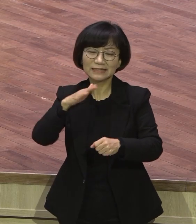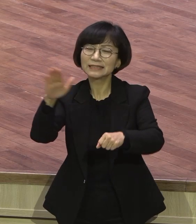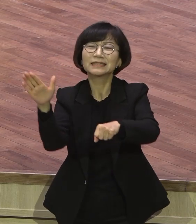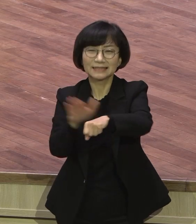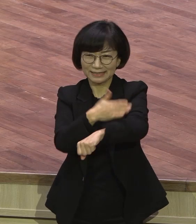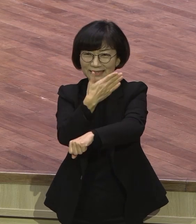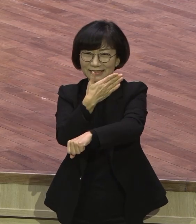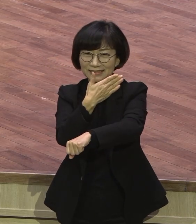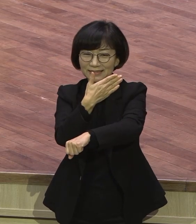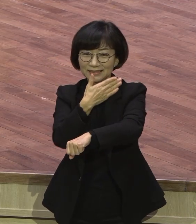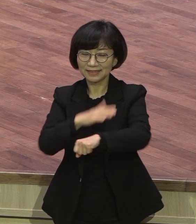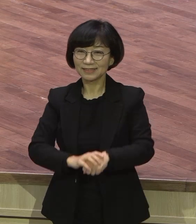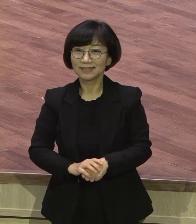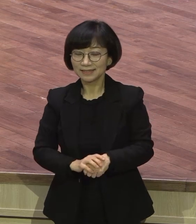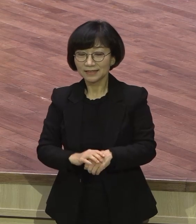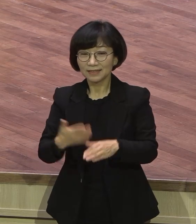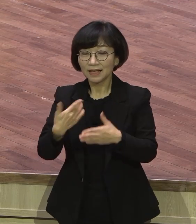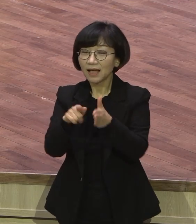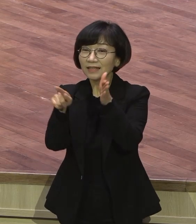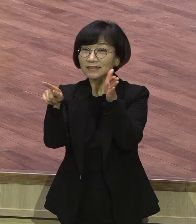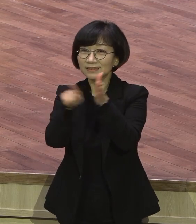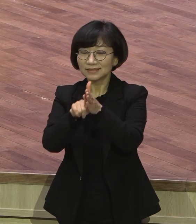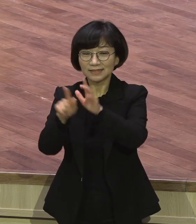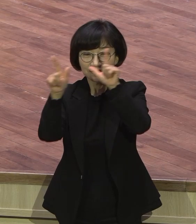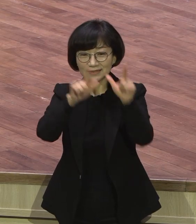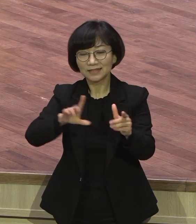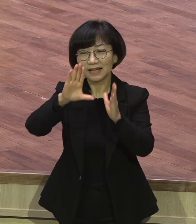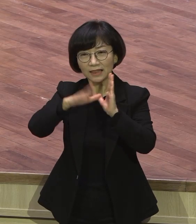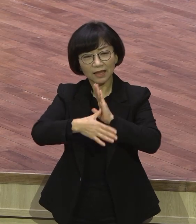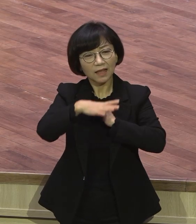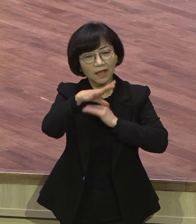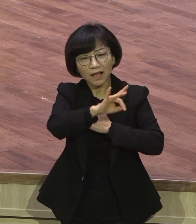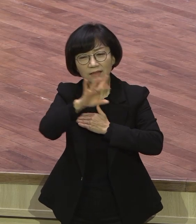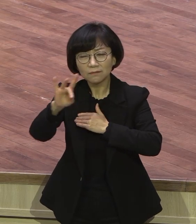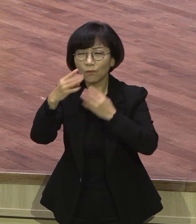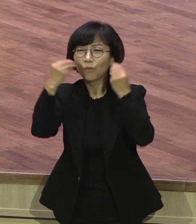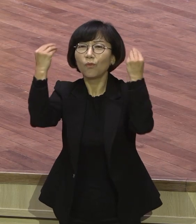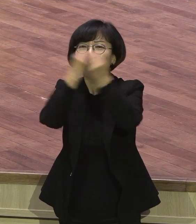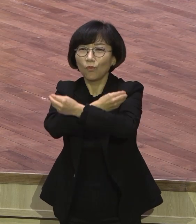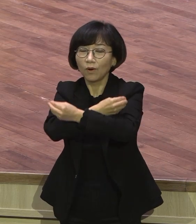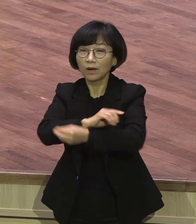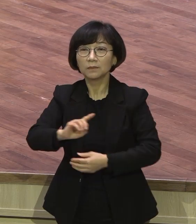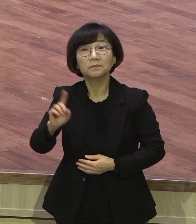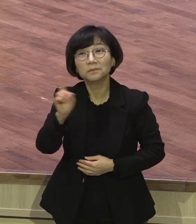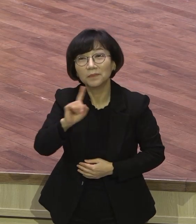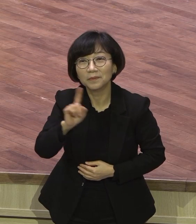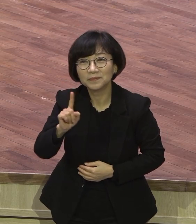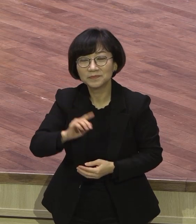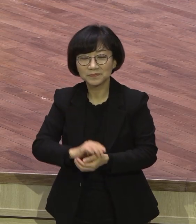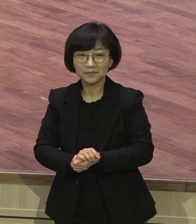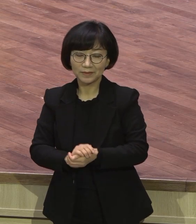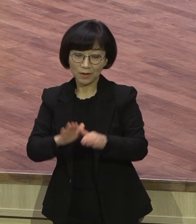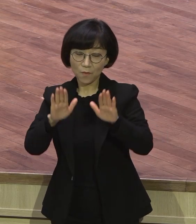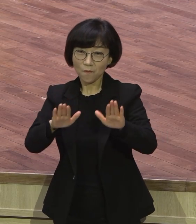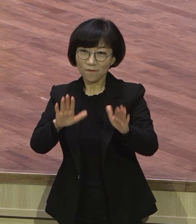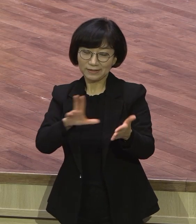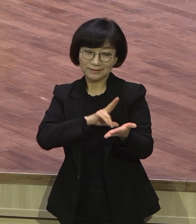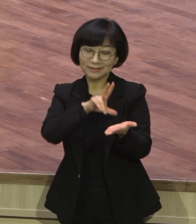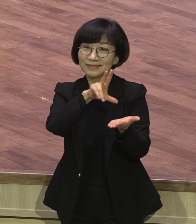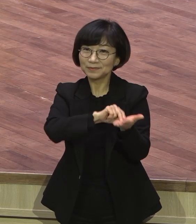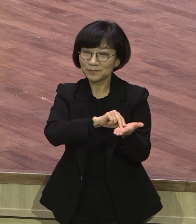그런데 신학생을 하면서도 오해하는 부분들이 많이 있어요. 그 대표적인 것이 뭐냐. 오늘 제목에